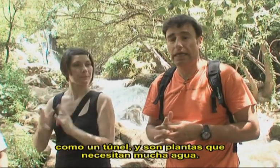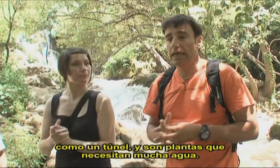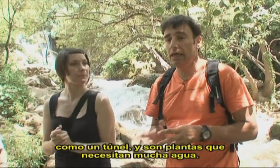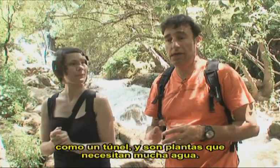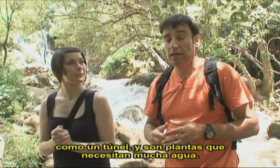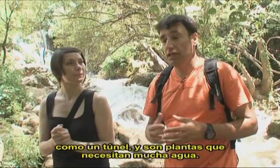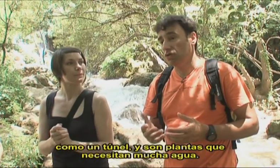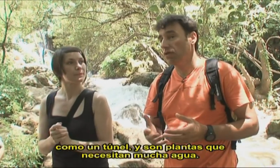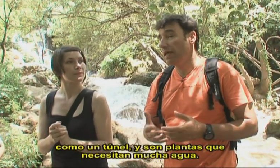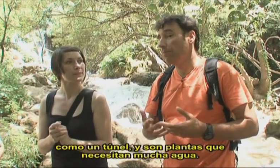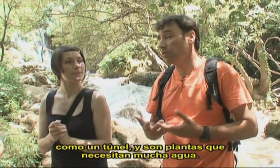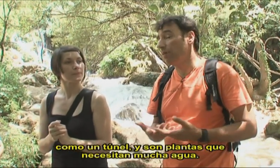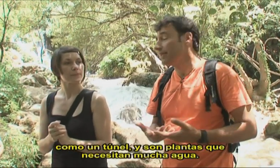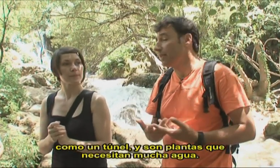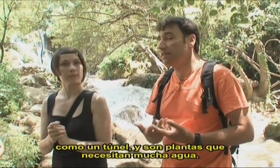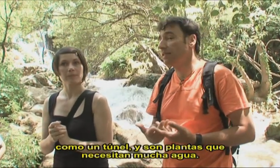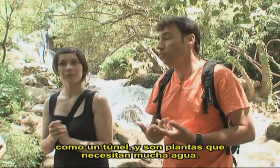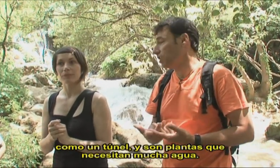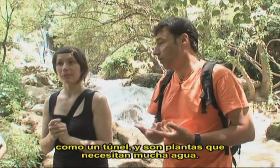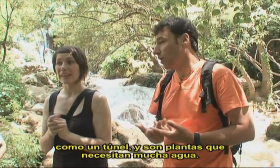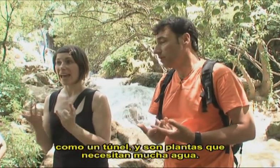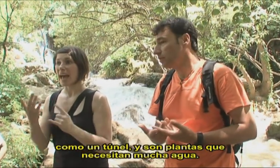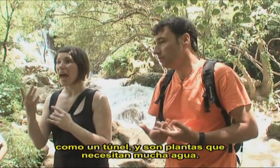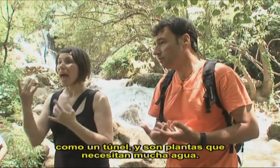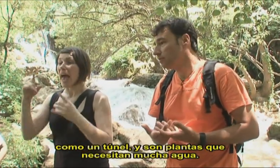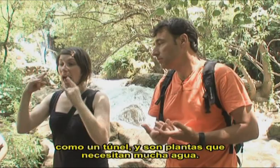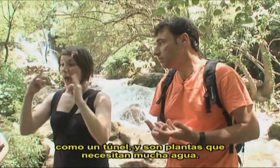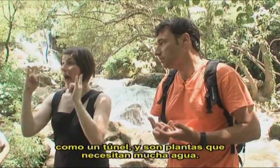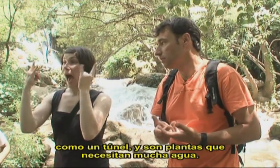y que son plantas que necesitan mucha agua.